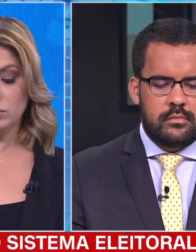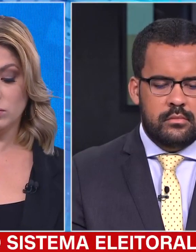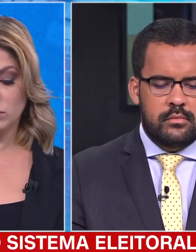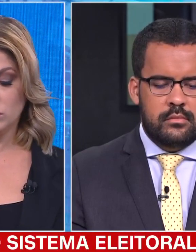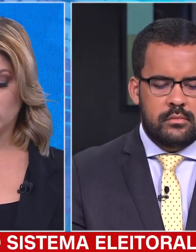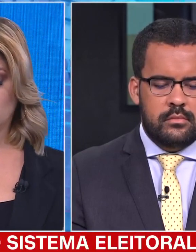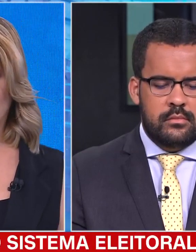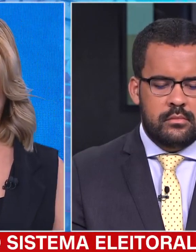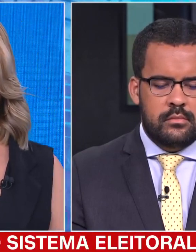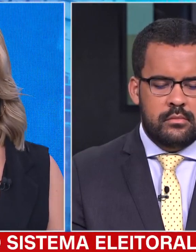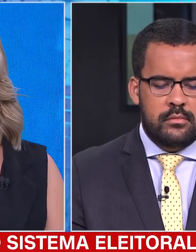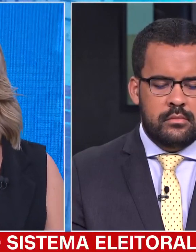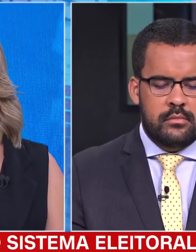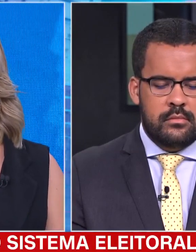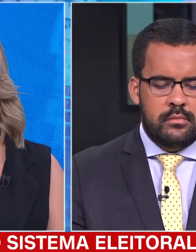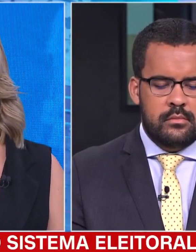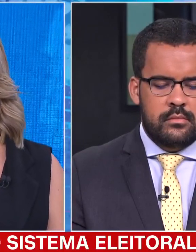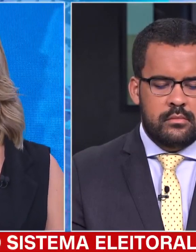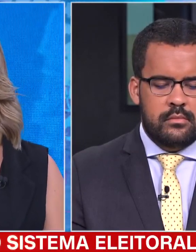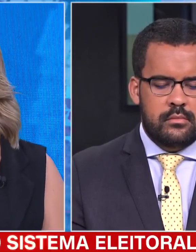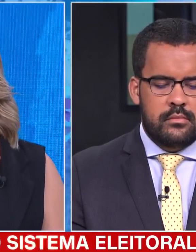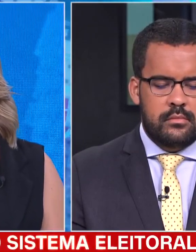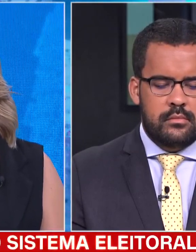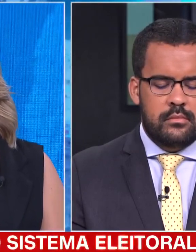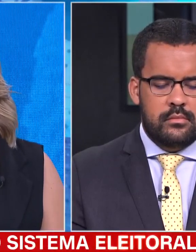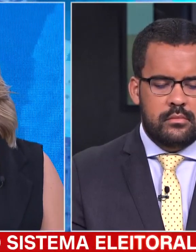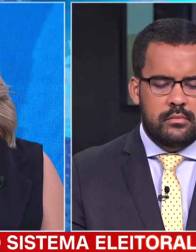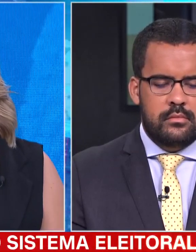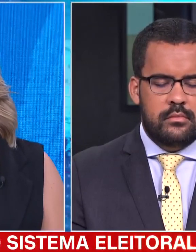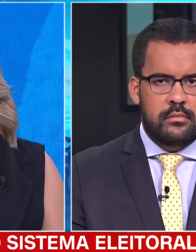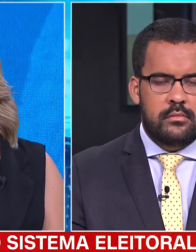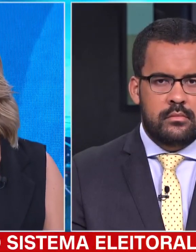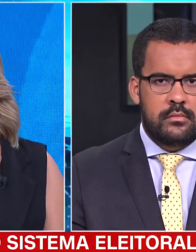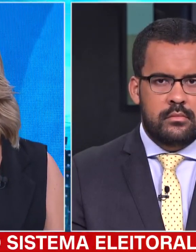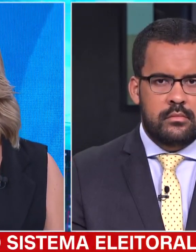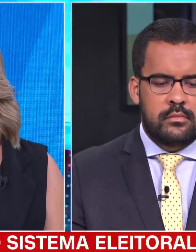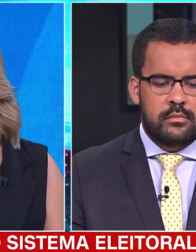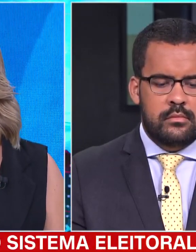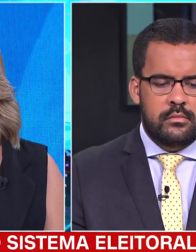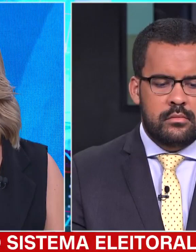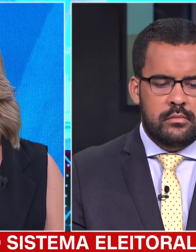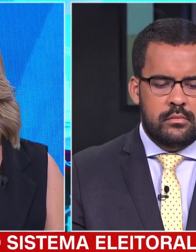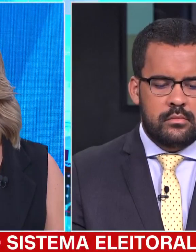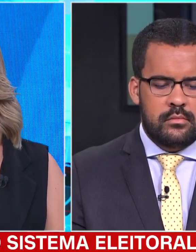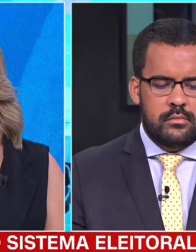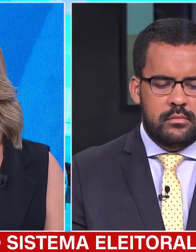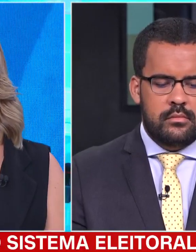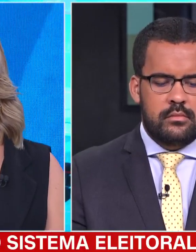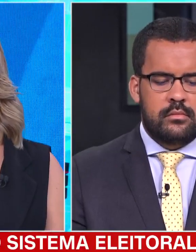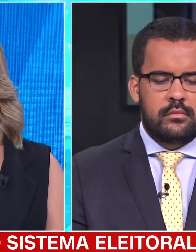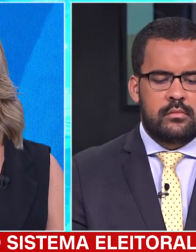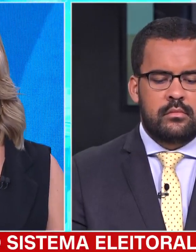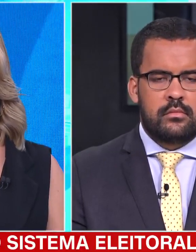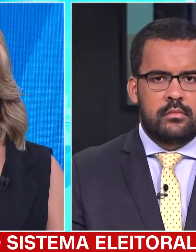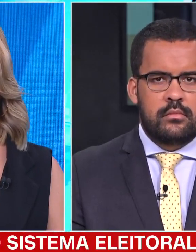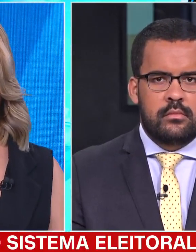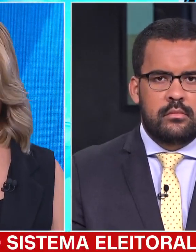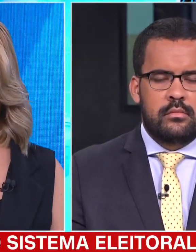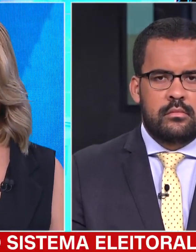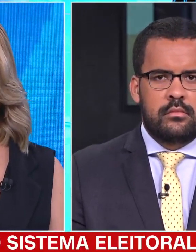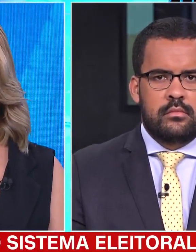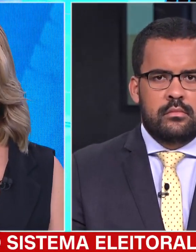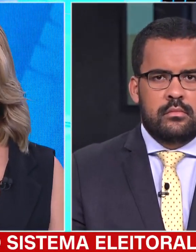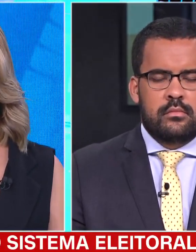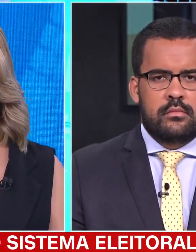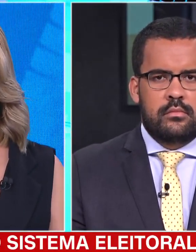Ministério Público eleitoral Então se mexendo como nos traz Daniel adjuto e a leitura a dessa